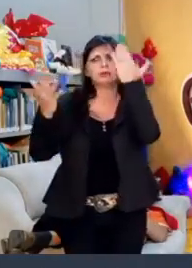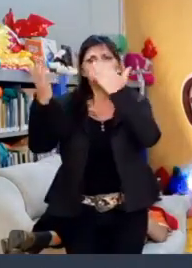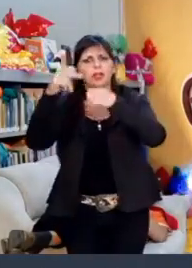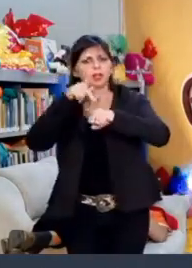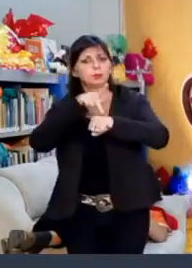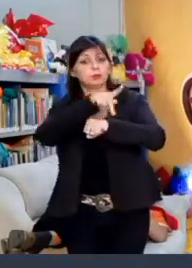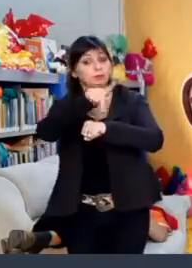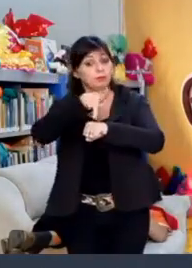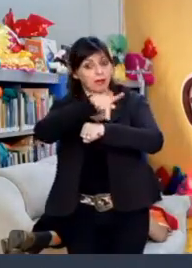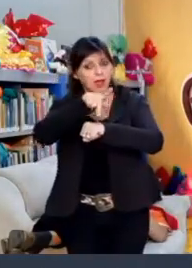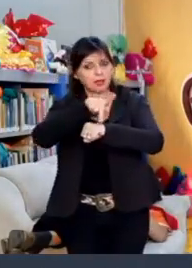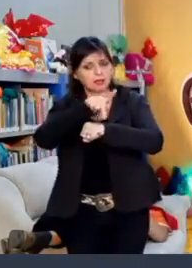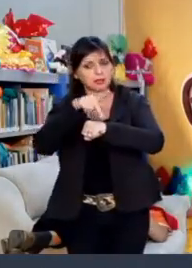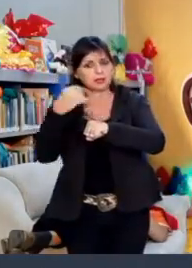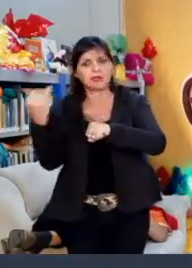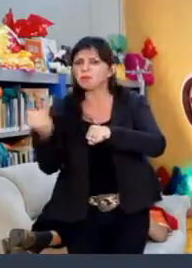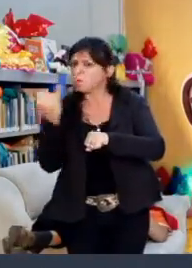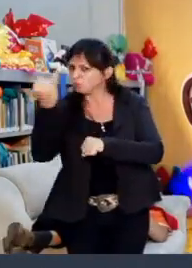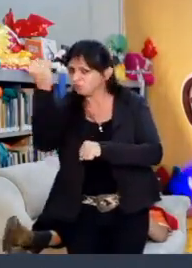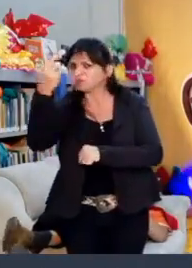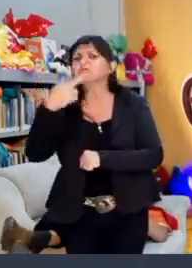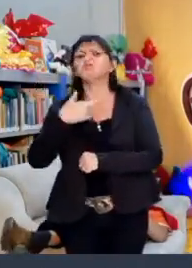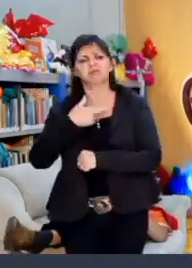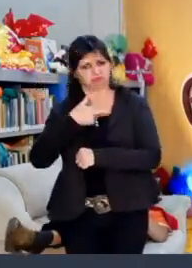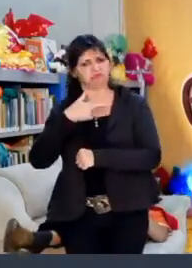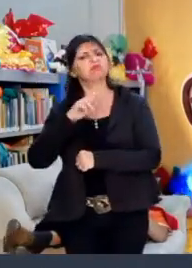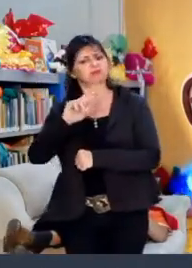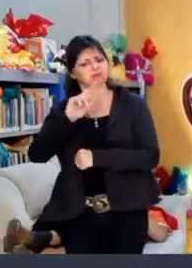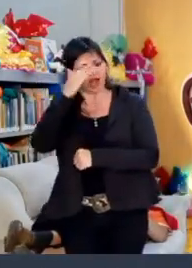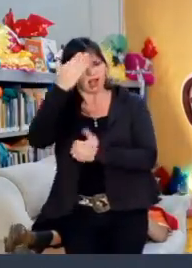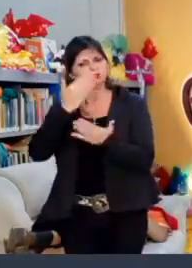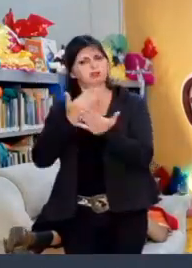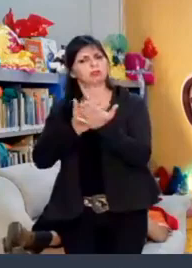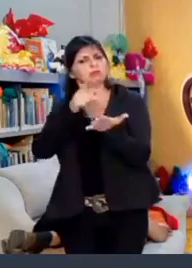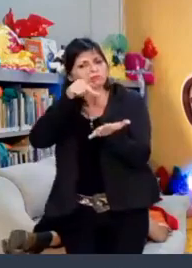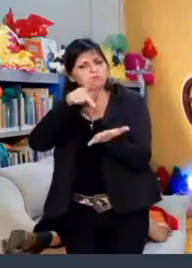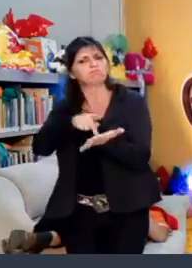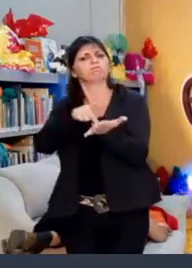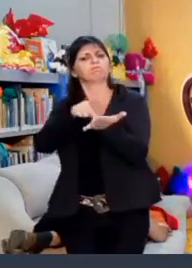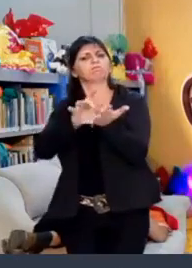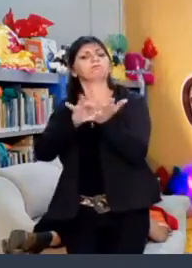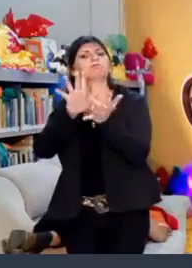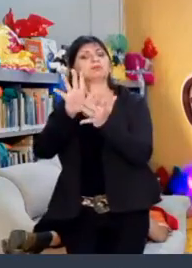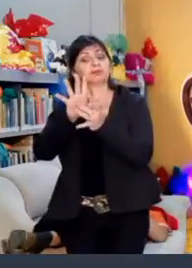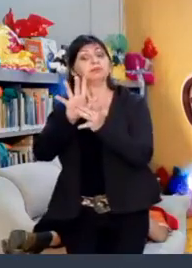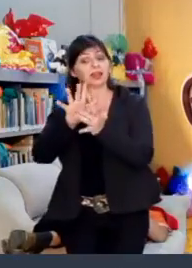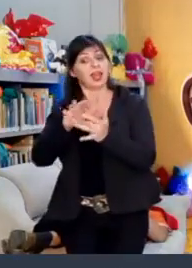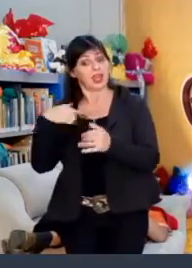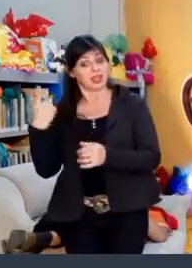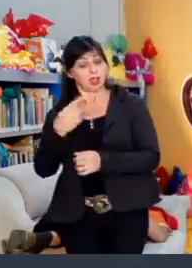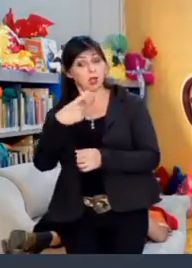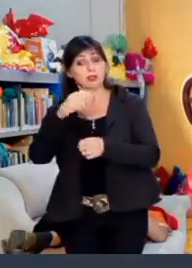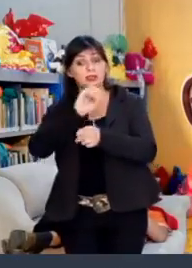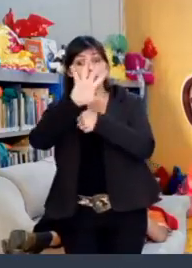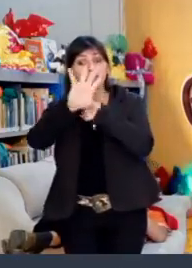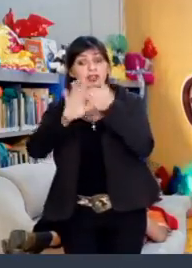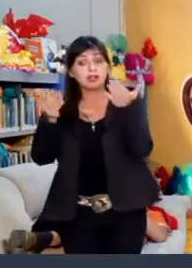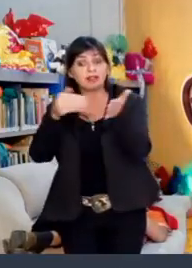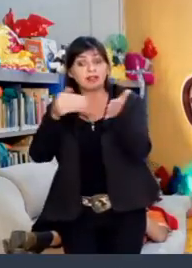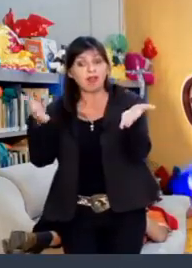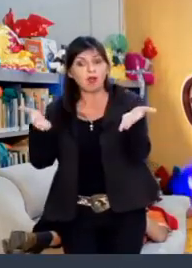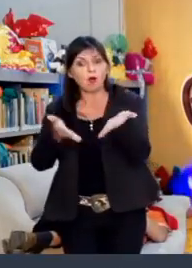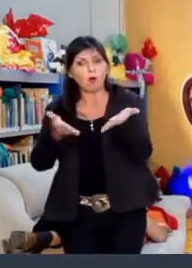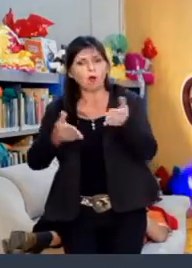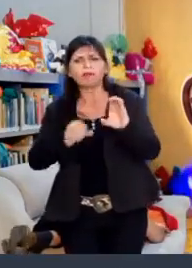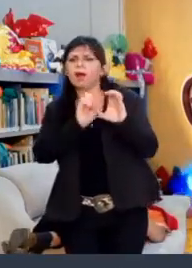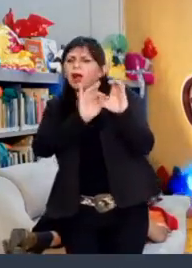muito presente. E a nossa cidade é caracterizada por isso desde sempre. As